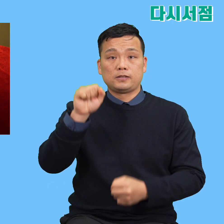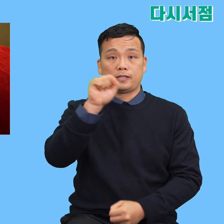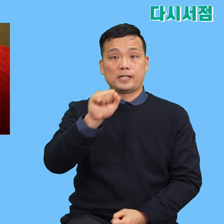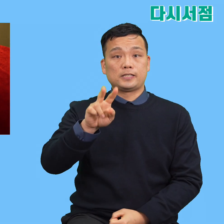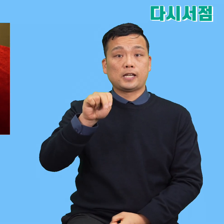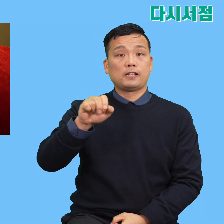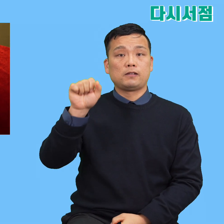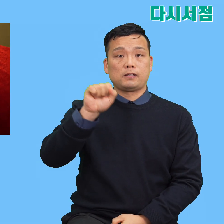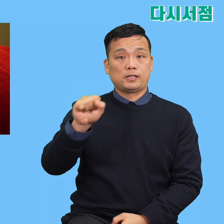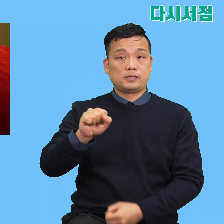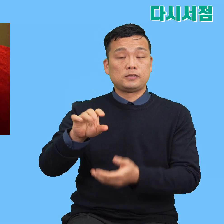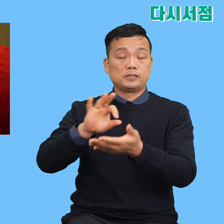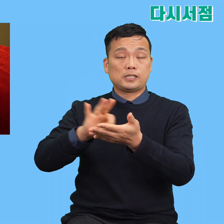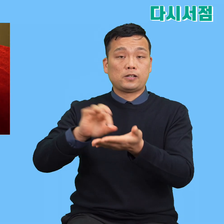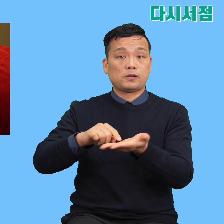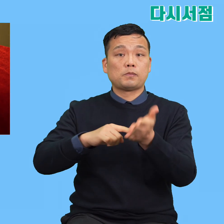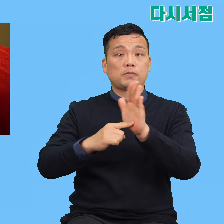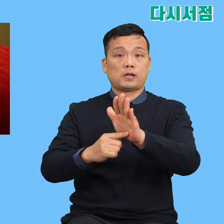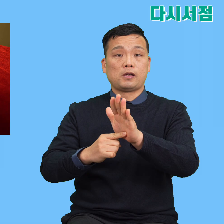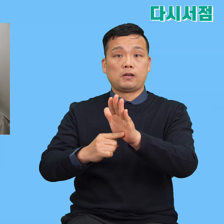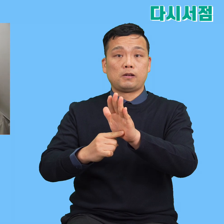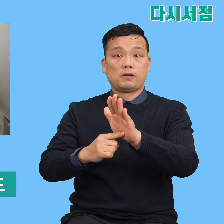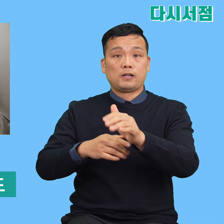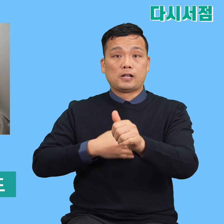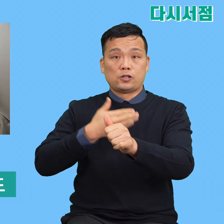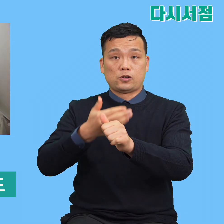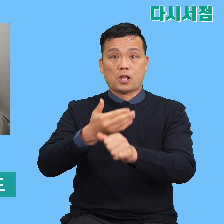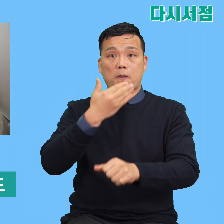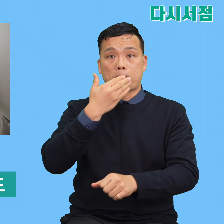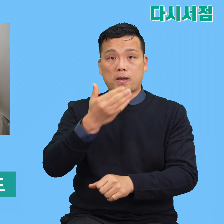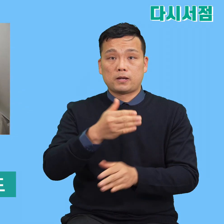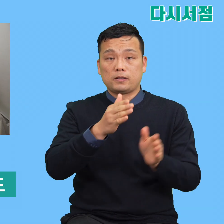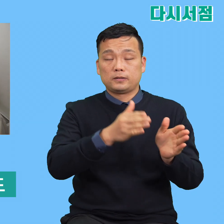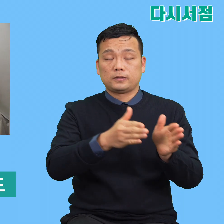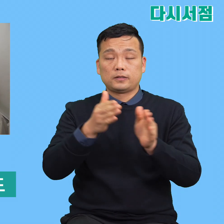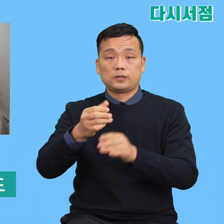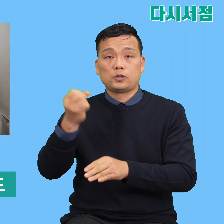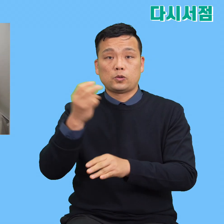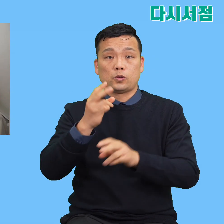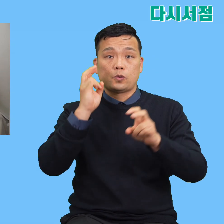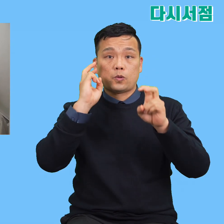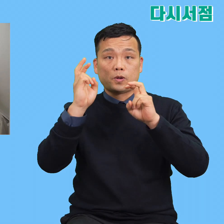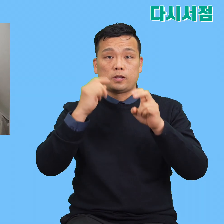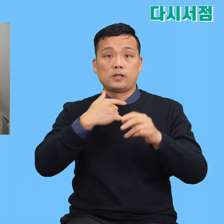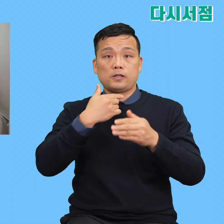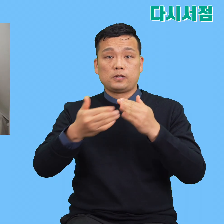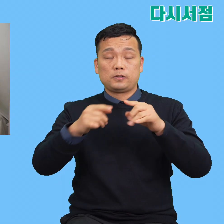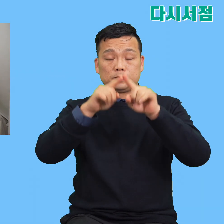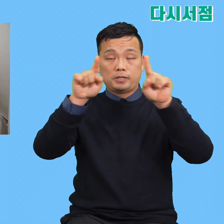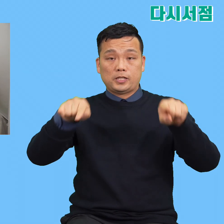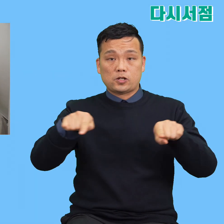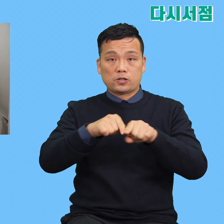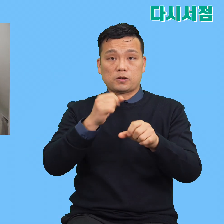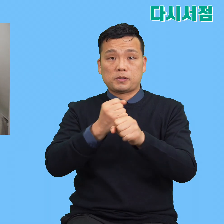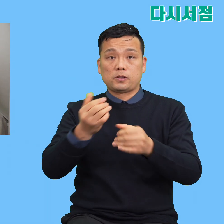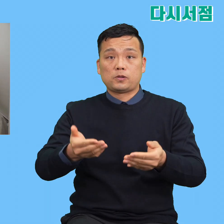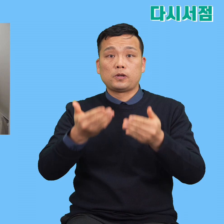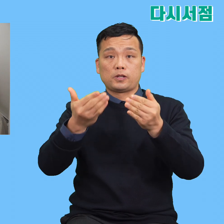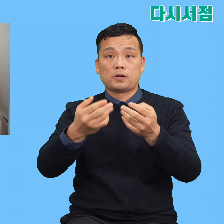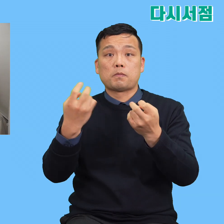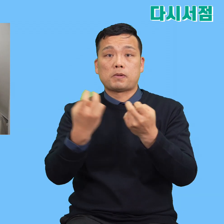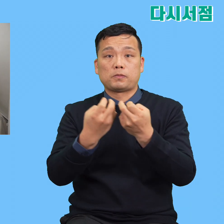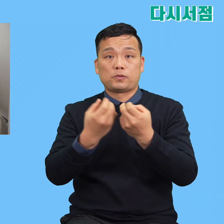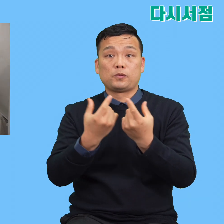통해서 나를 보여줄 수 있고요. 기업에 넣는 이력서 역시도 나를 소개하는 방법 중 하나죠.